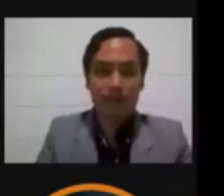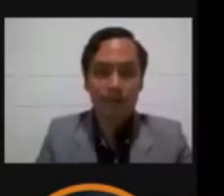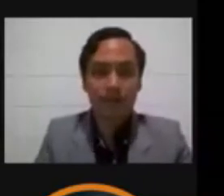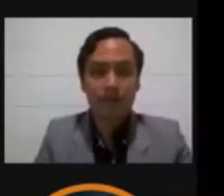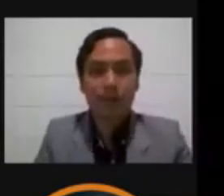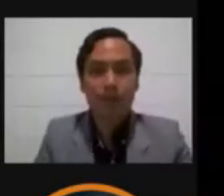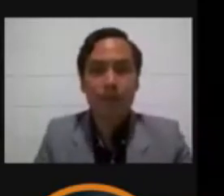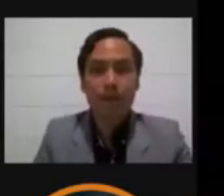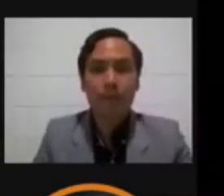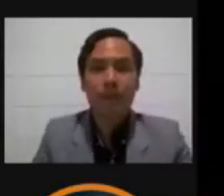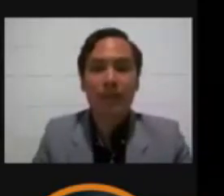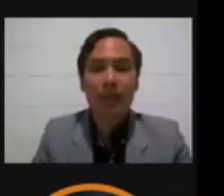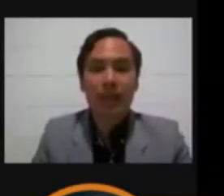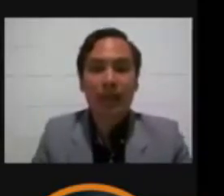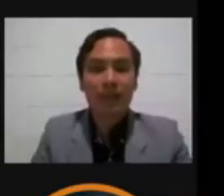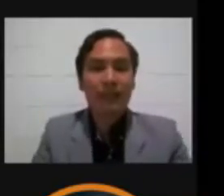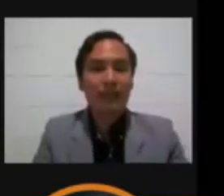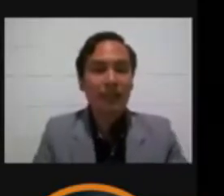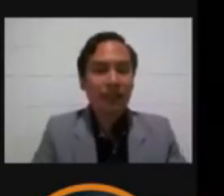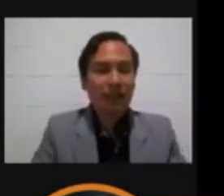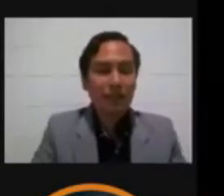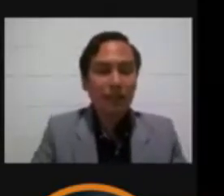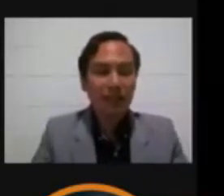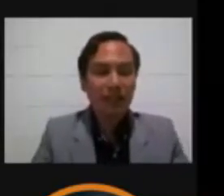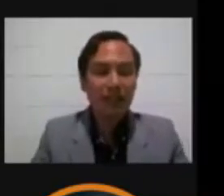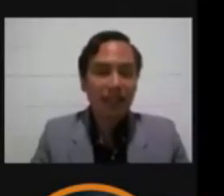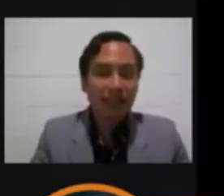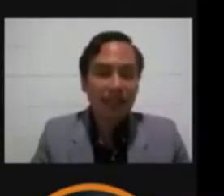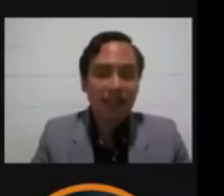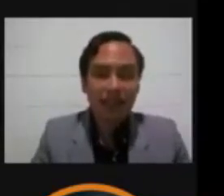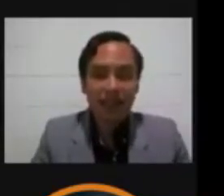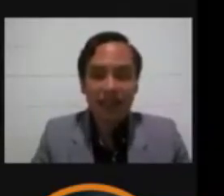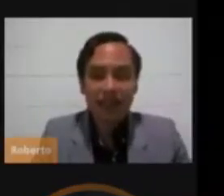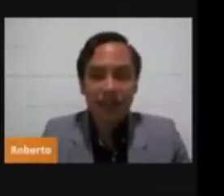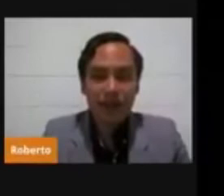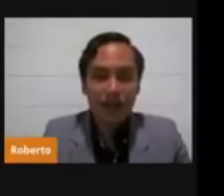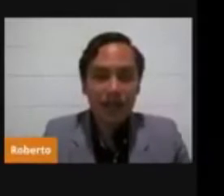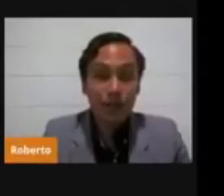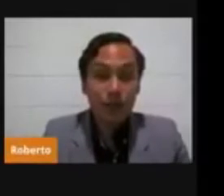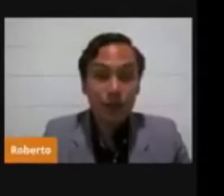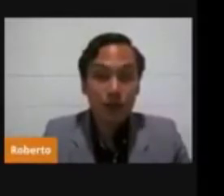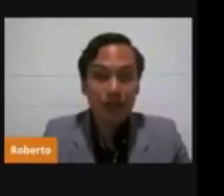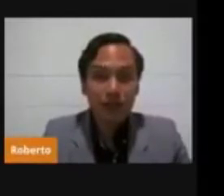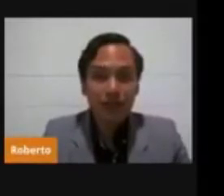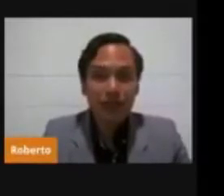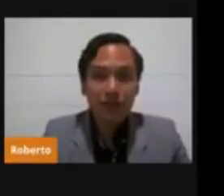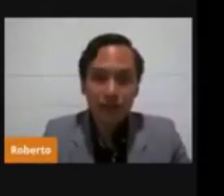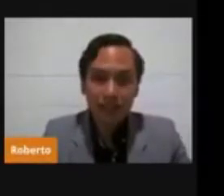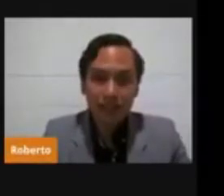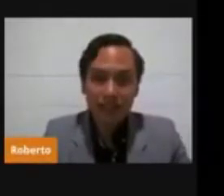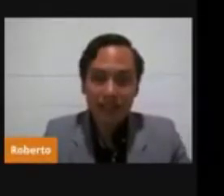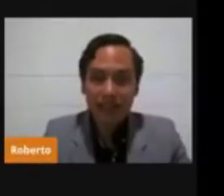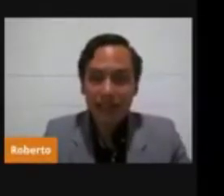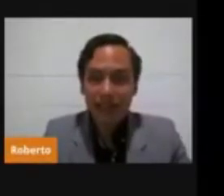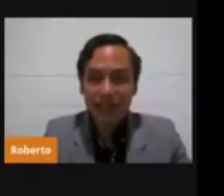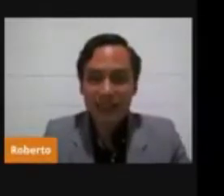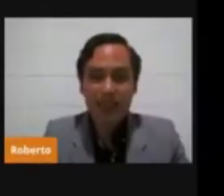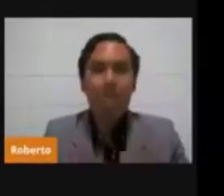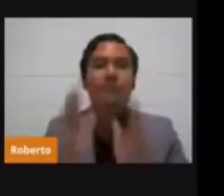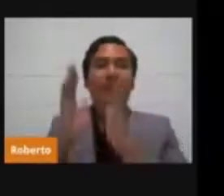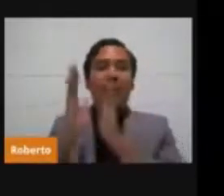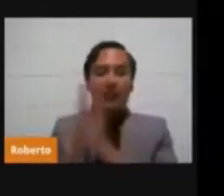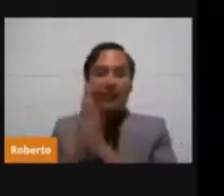sociedad. A ver, también rápidamente quiero hablar un poco de los enfoques hacia la